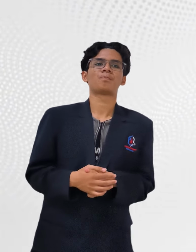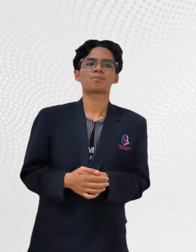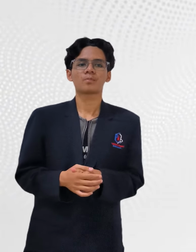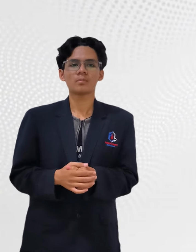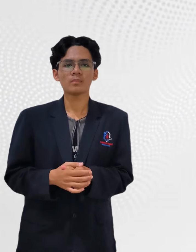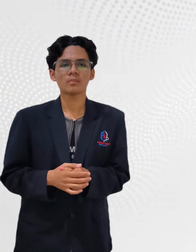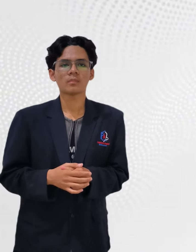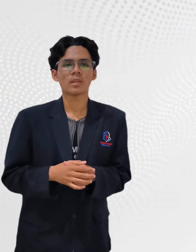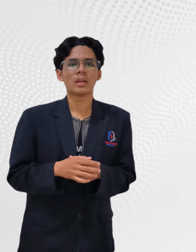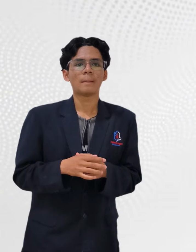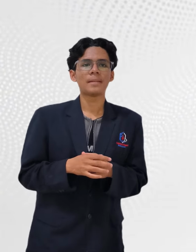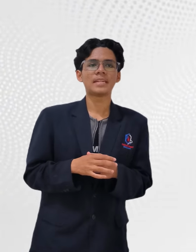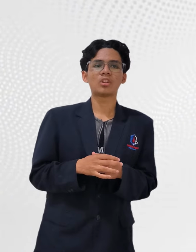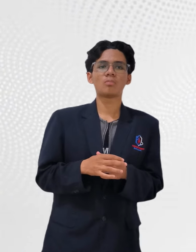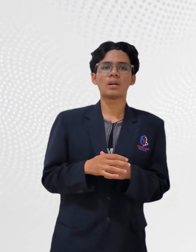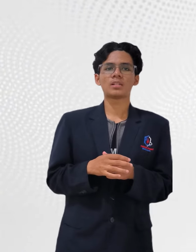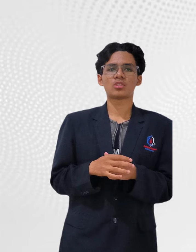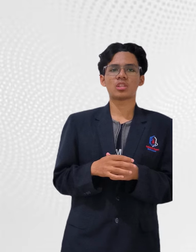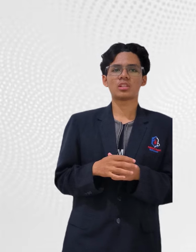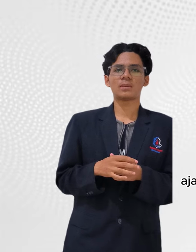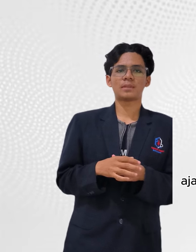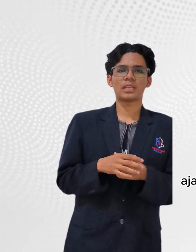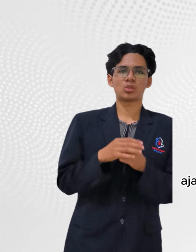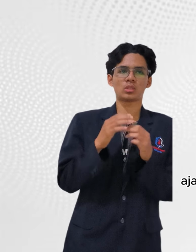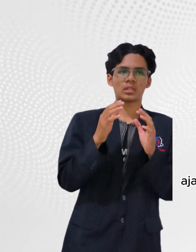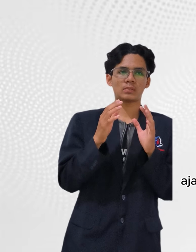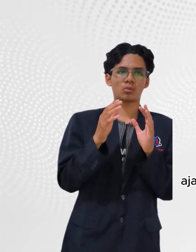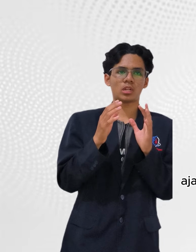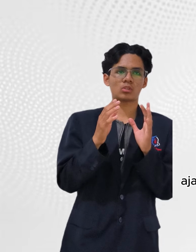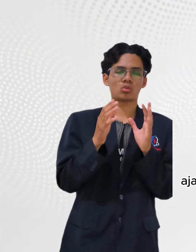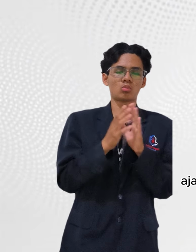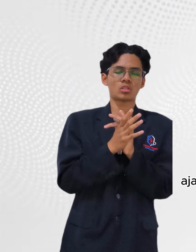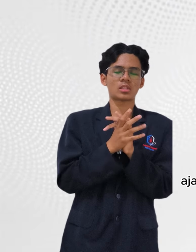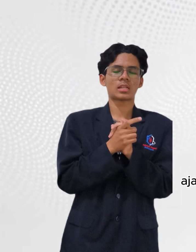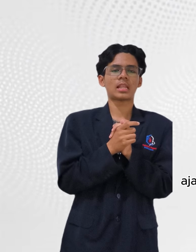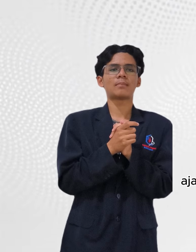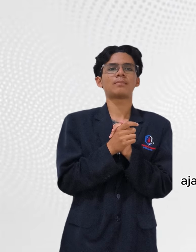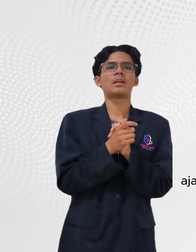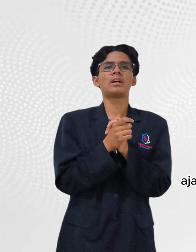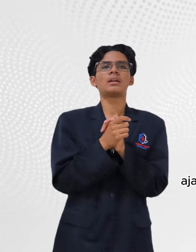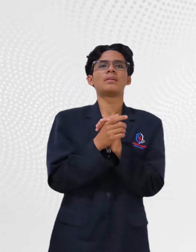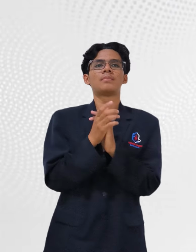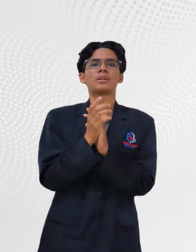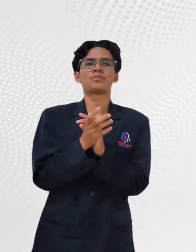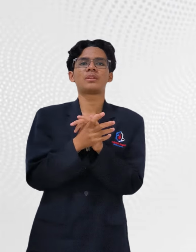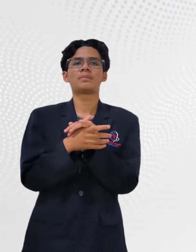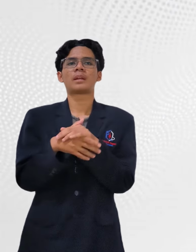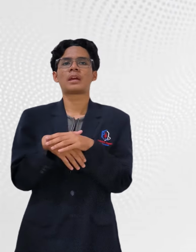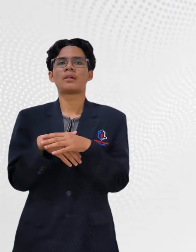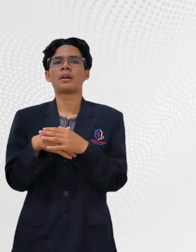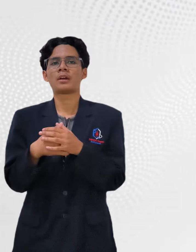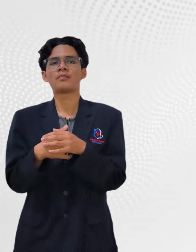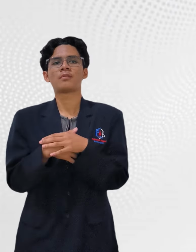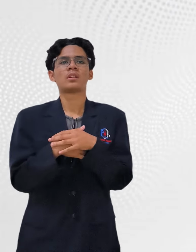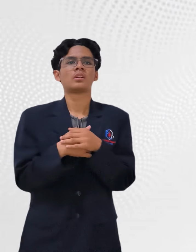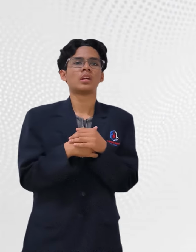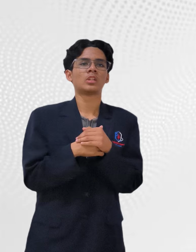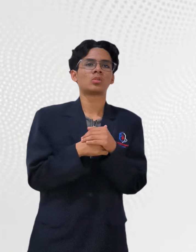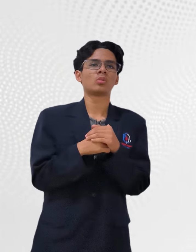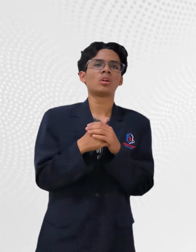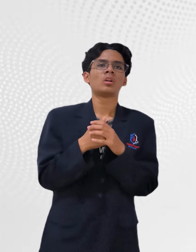berikutnya. Panjang gelombang sinusoidal dapat dihitung dengan menggunakan rumus lambda per V per